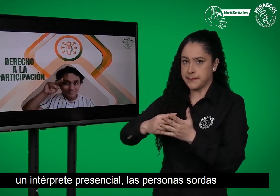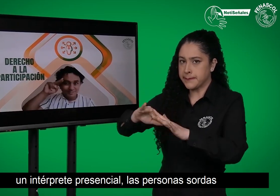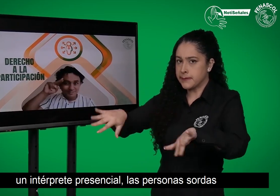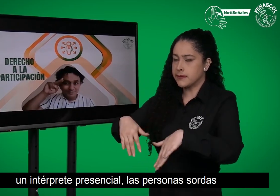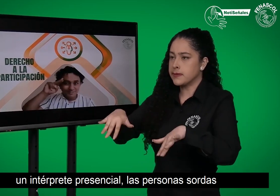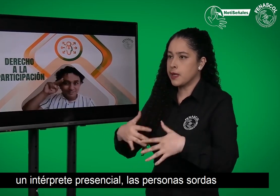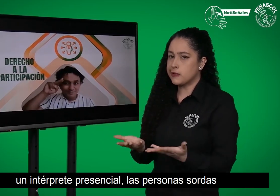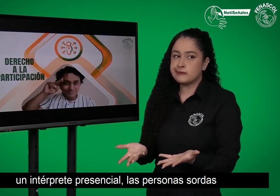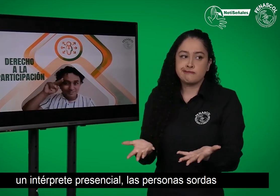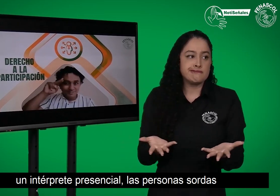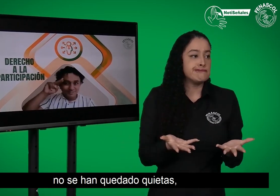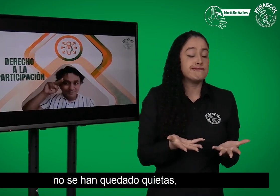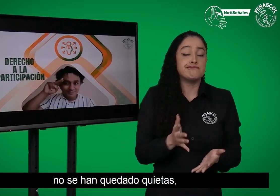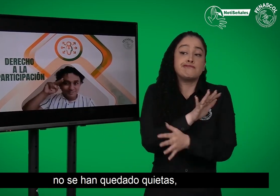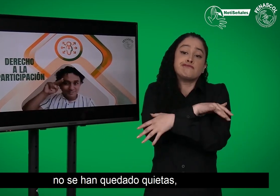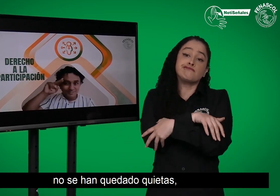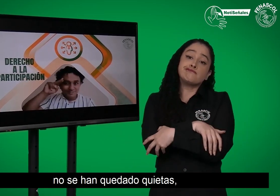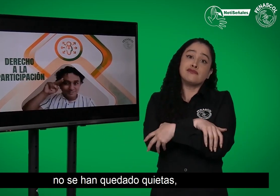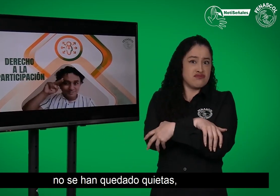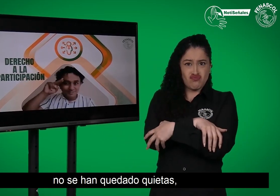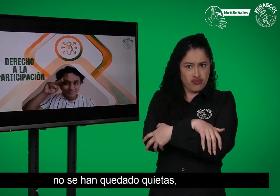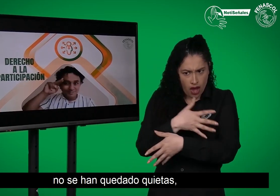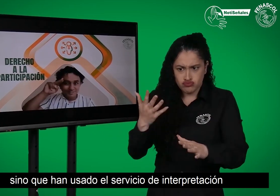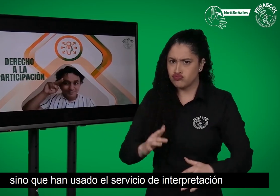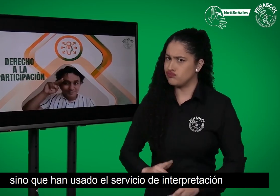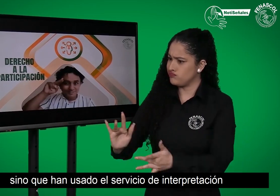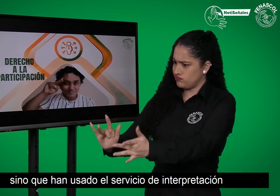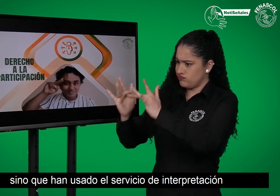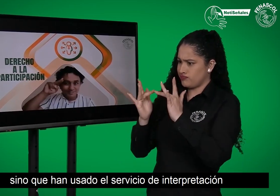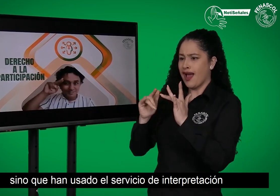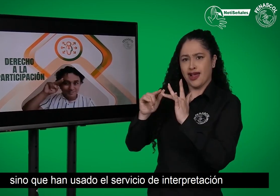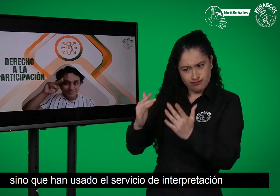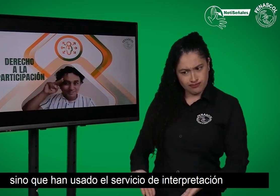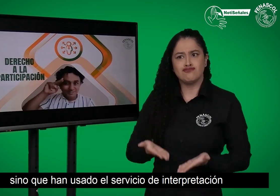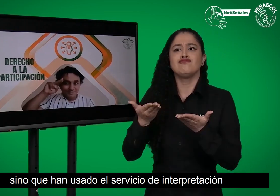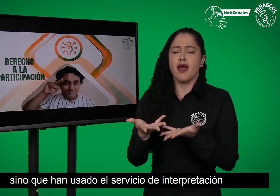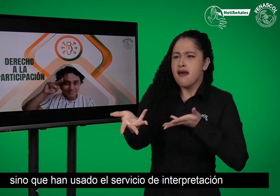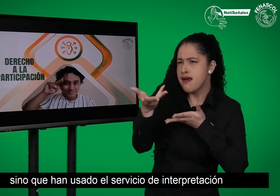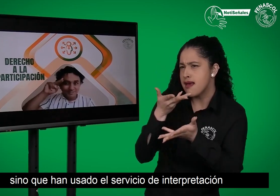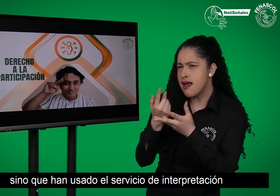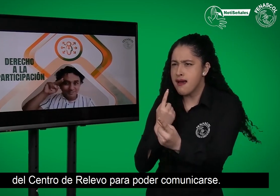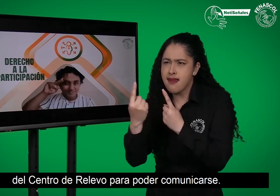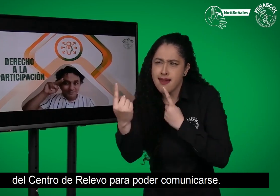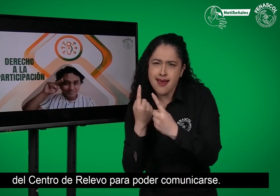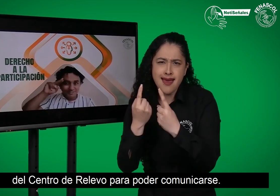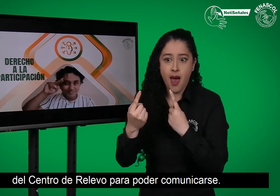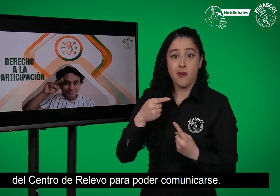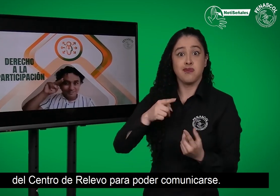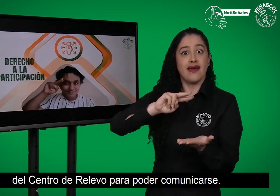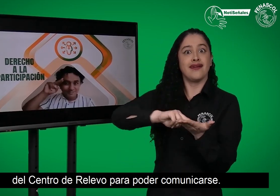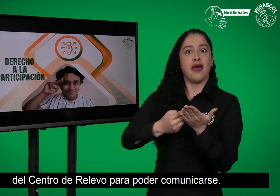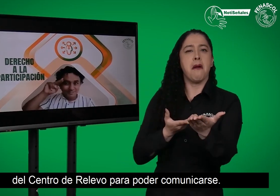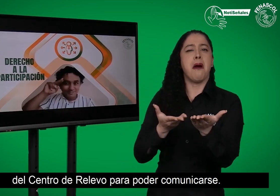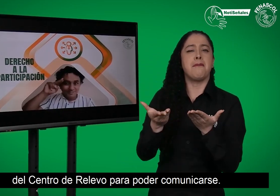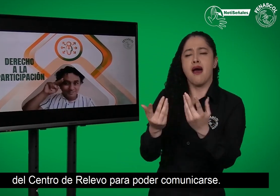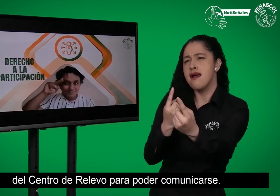presencial, las personas sordas no se han quedado quietas, sino que han usado el servicio de interpretación del Centro de Relevo para poder